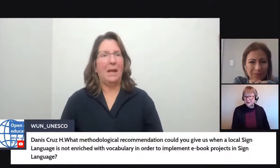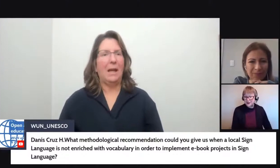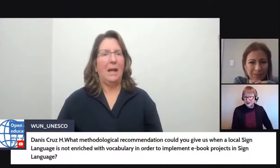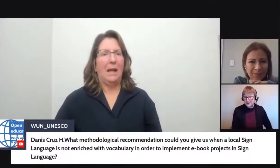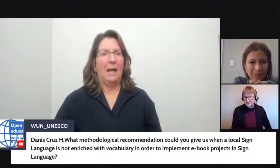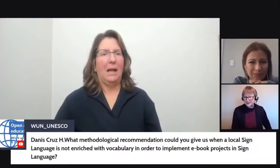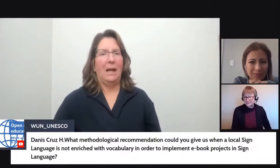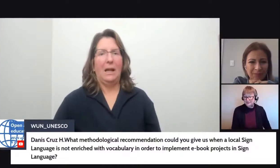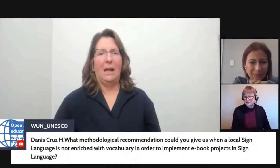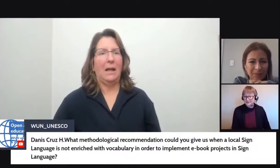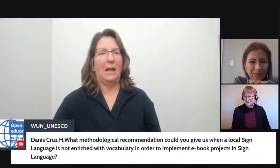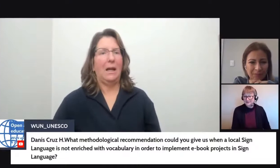coexistir?